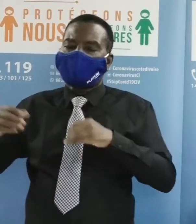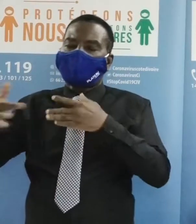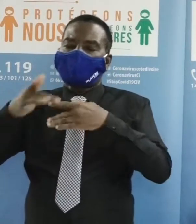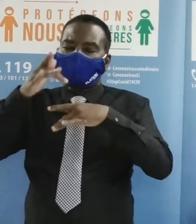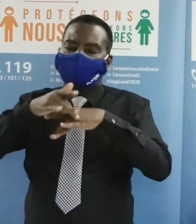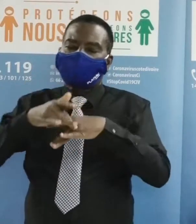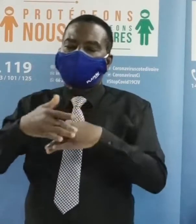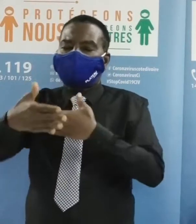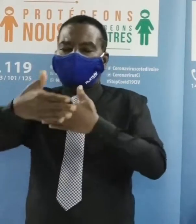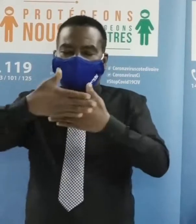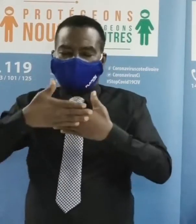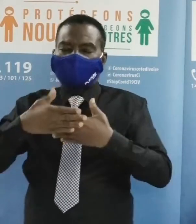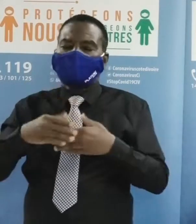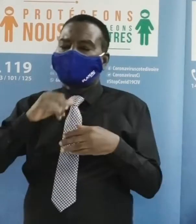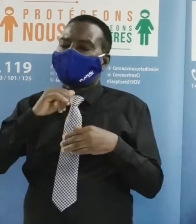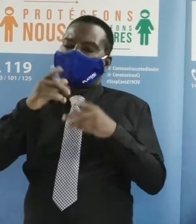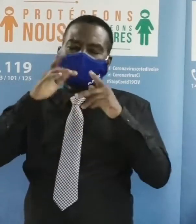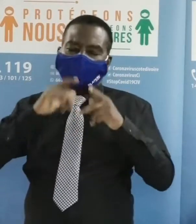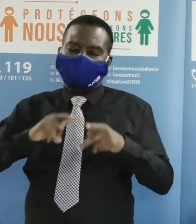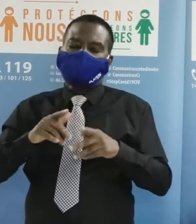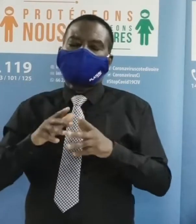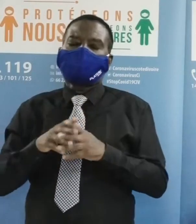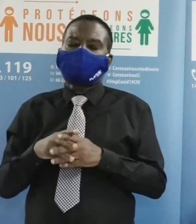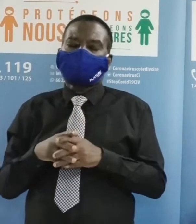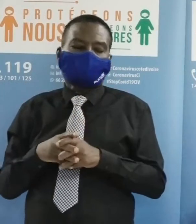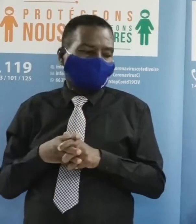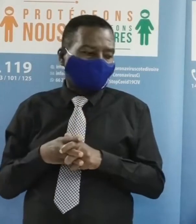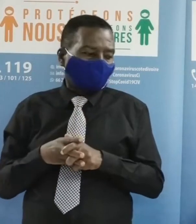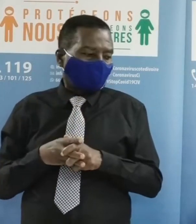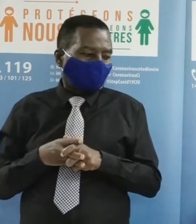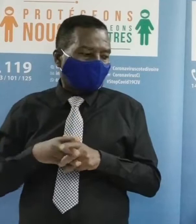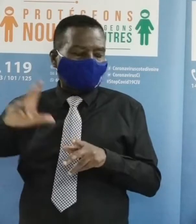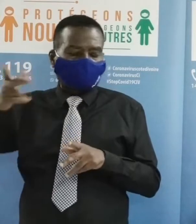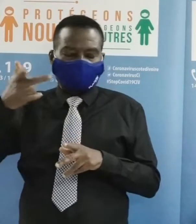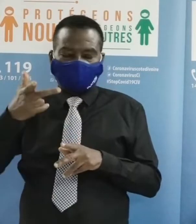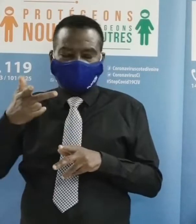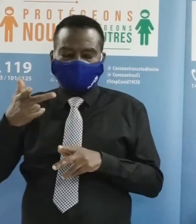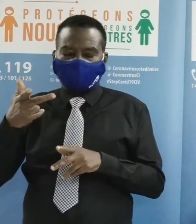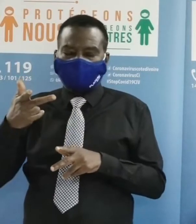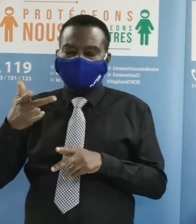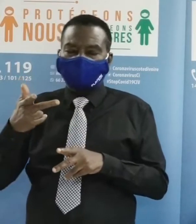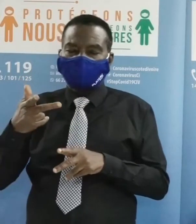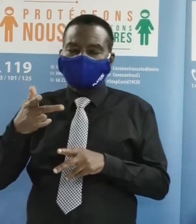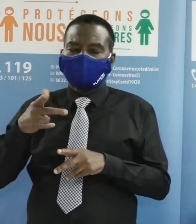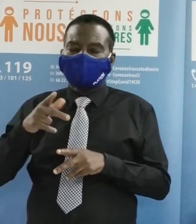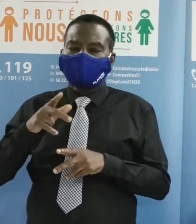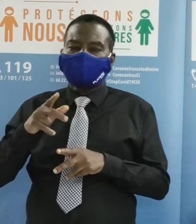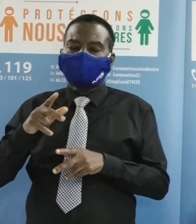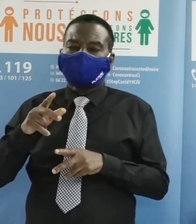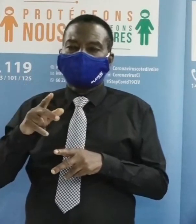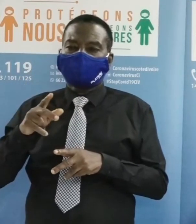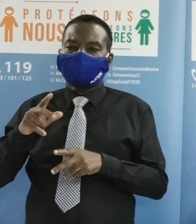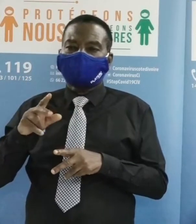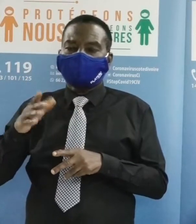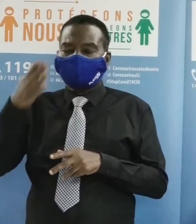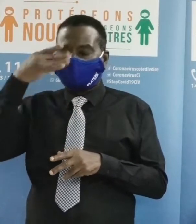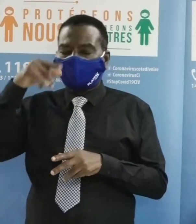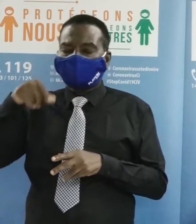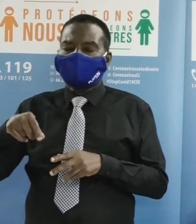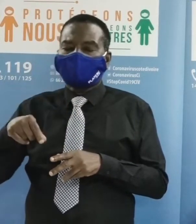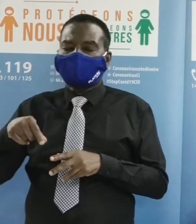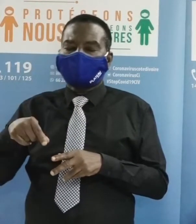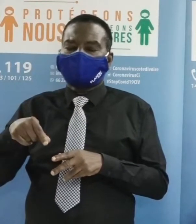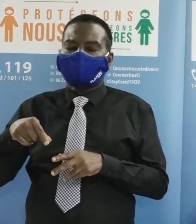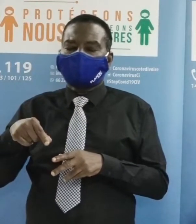c'est pas ce qui est souhaitable je peux dire troisième élément contre indication pour l'imposer également c'est de savoir si